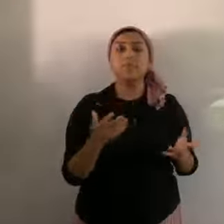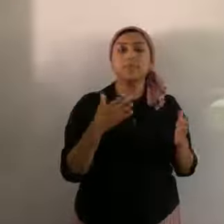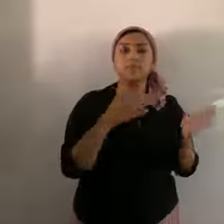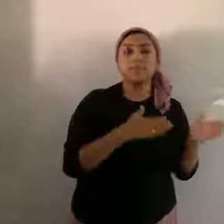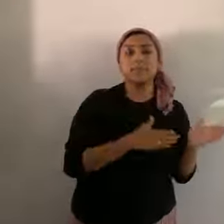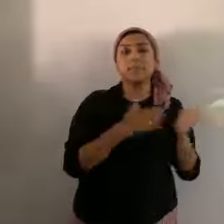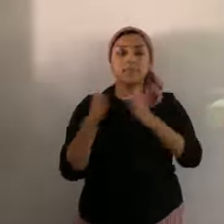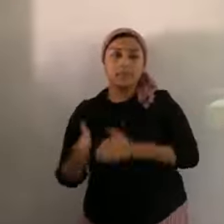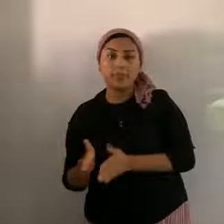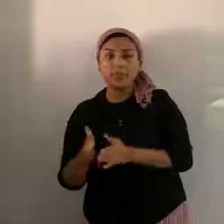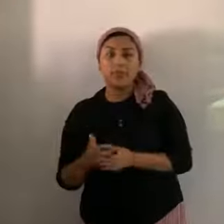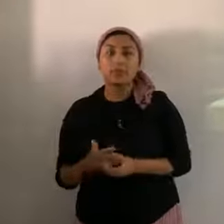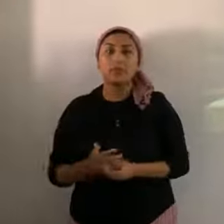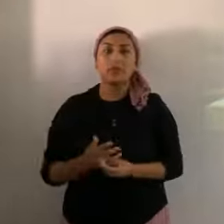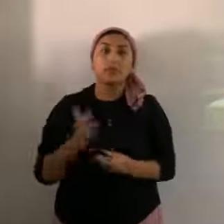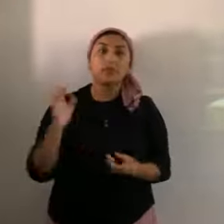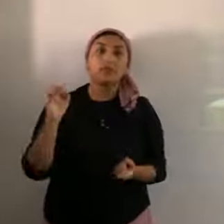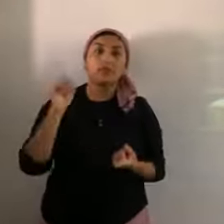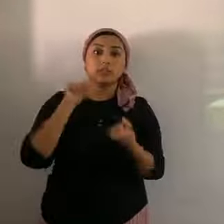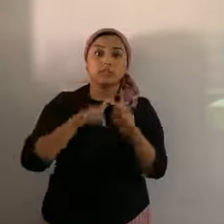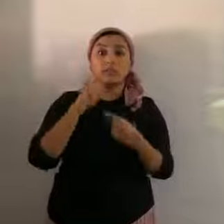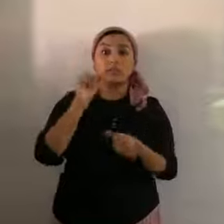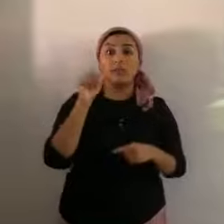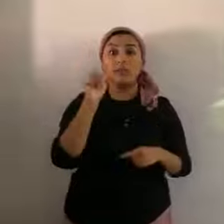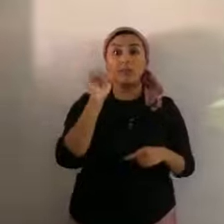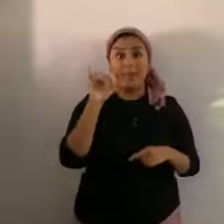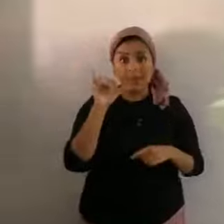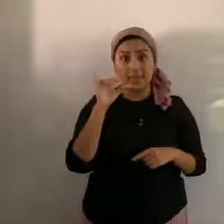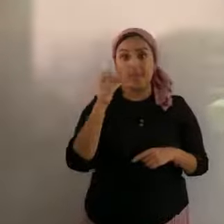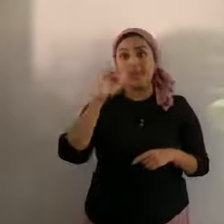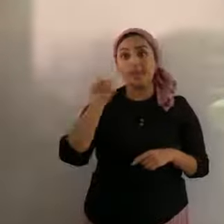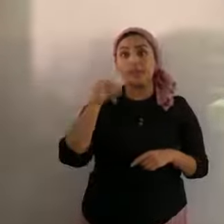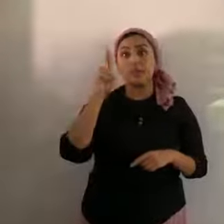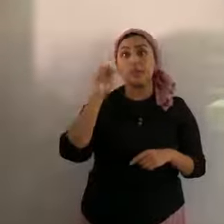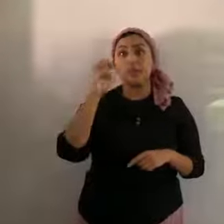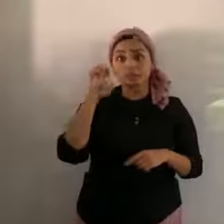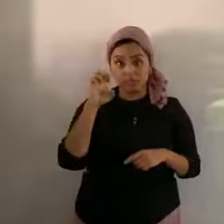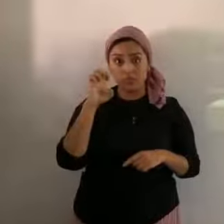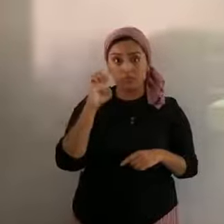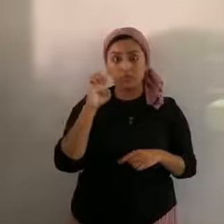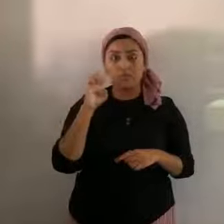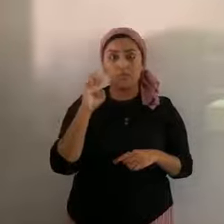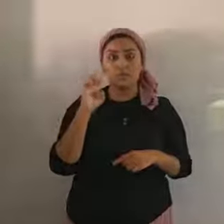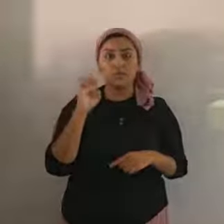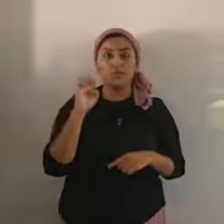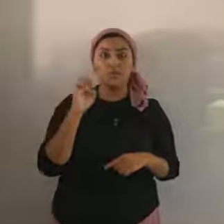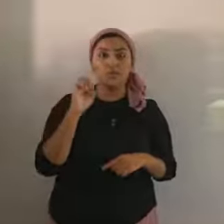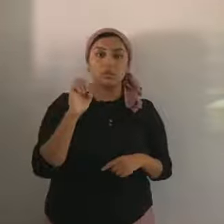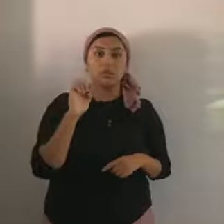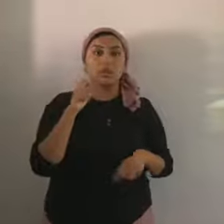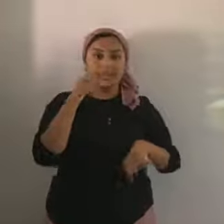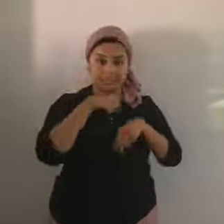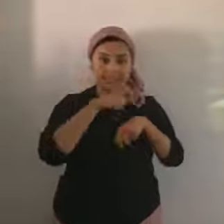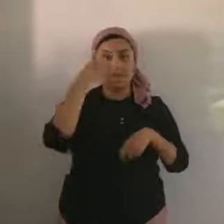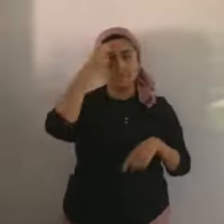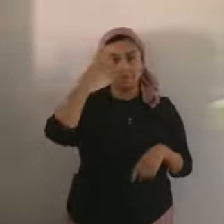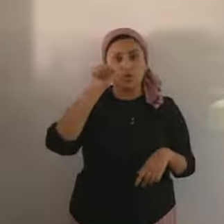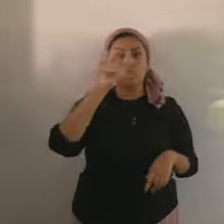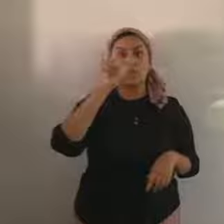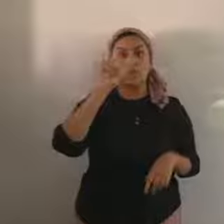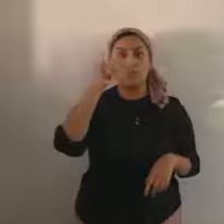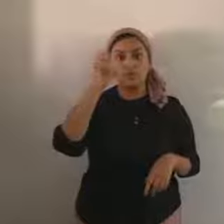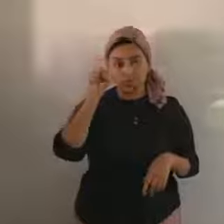otro punto. Hasta mayo y junio, es la época de higos.